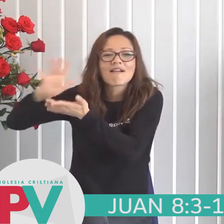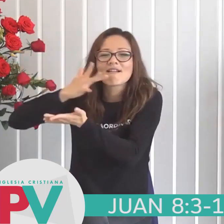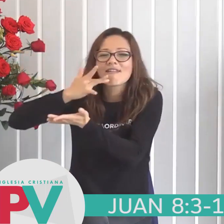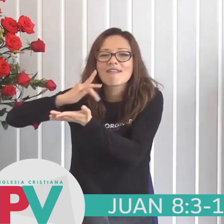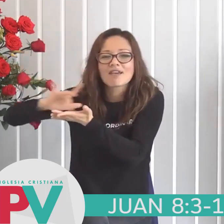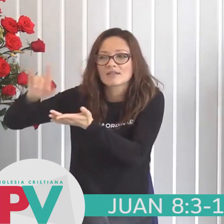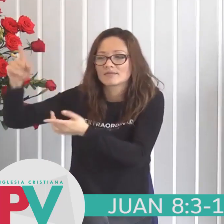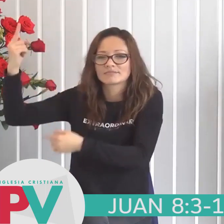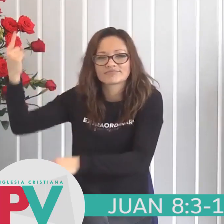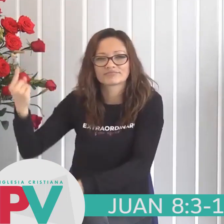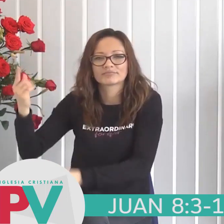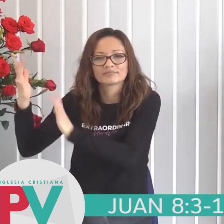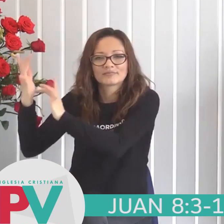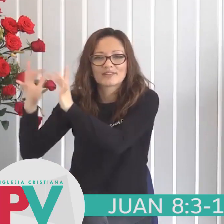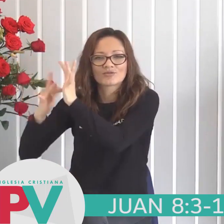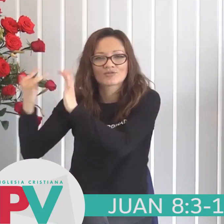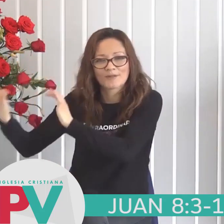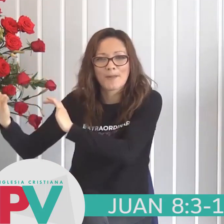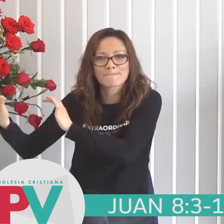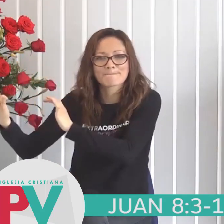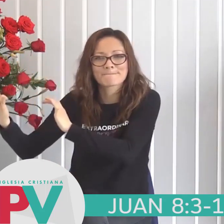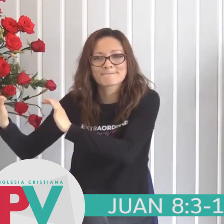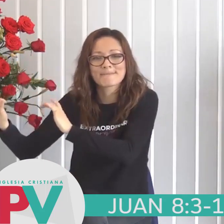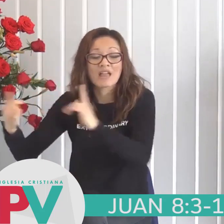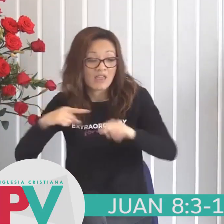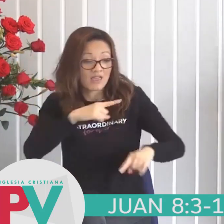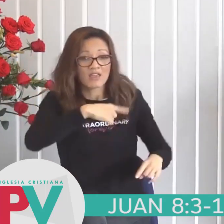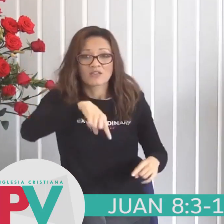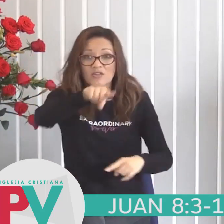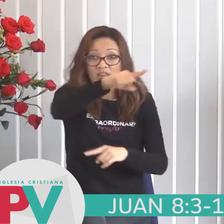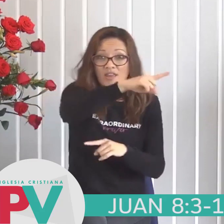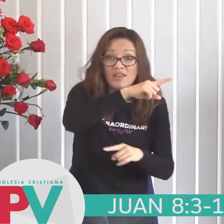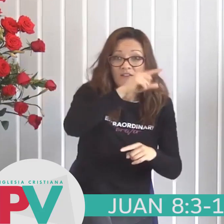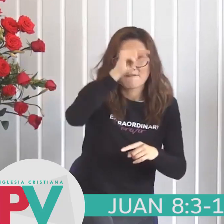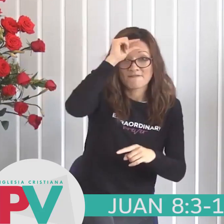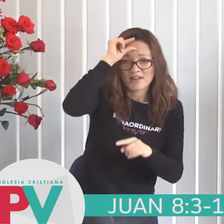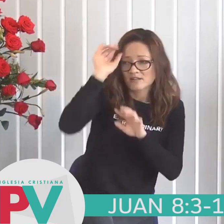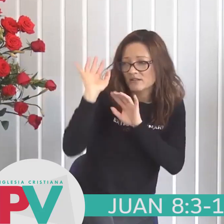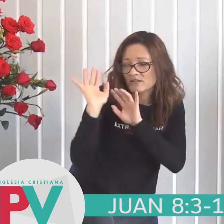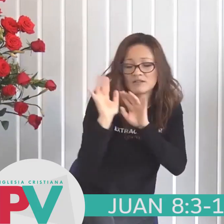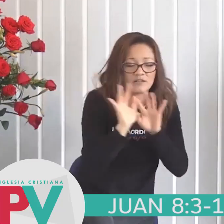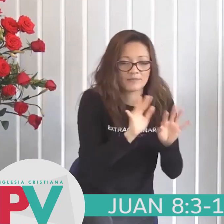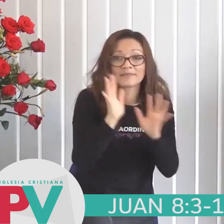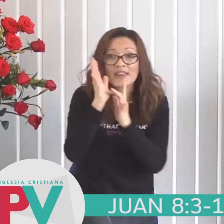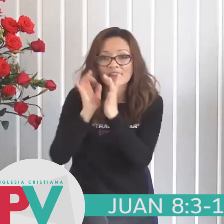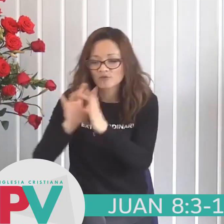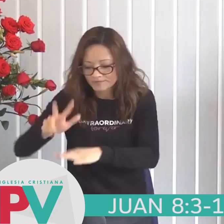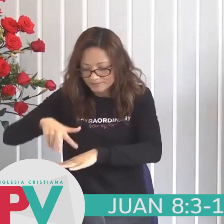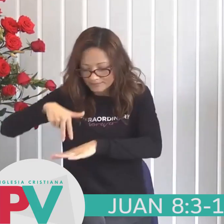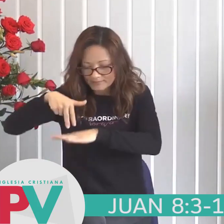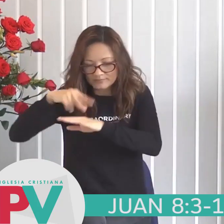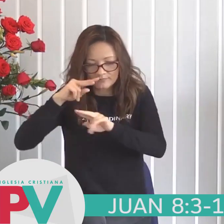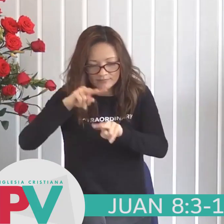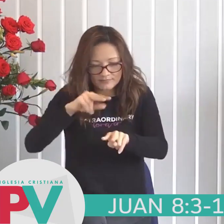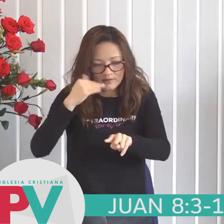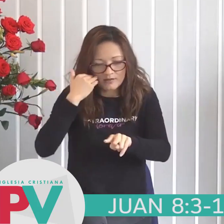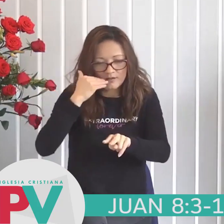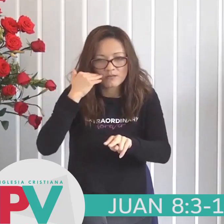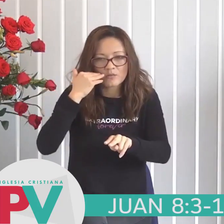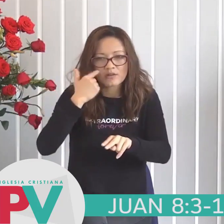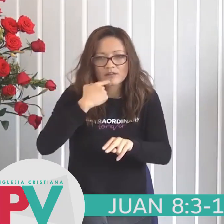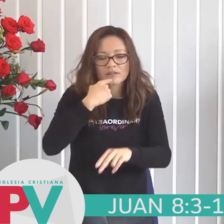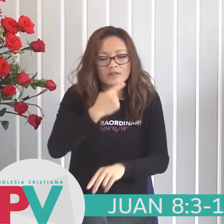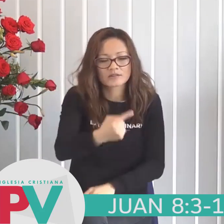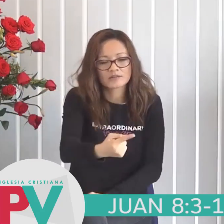mancha. Dice, pero ellos al oírse esto acusados salían cada uno, enderezándose Jesús y no viendo a nadie sino a la mujer le dijo, mire lo que